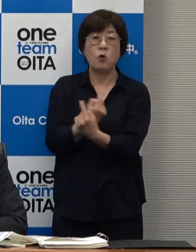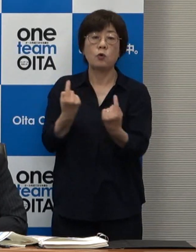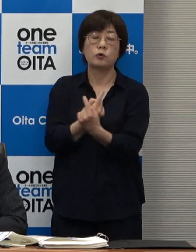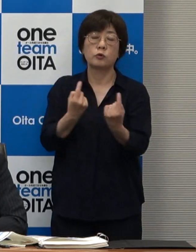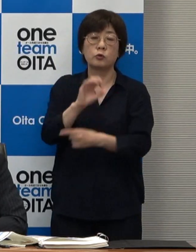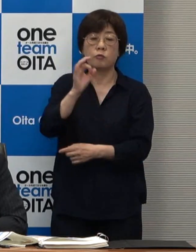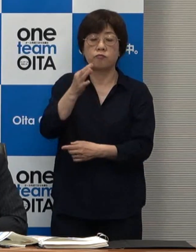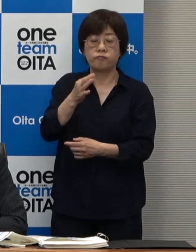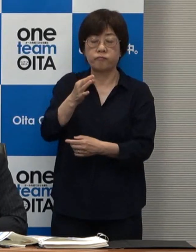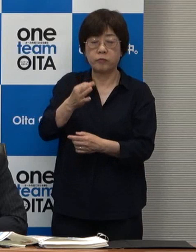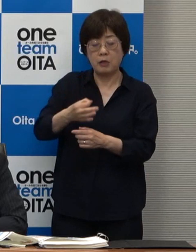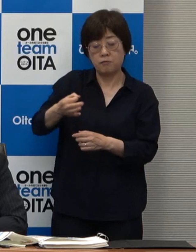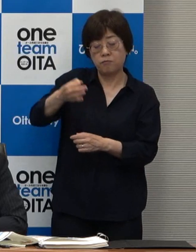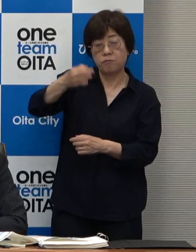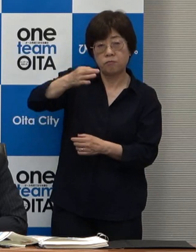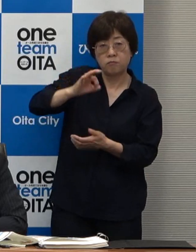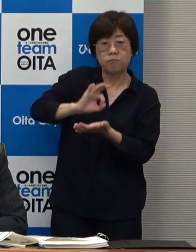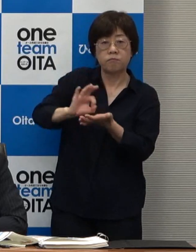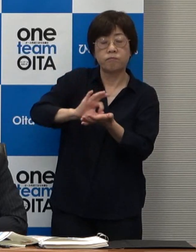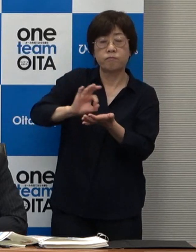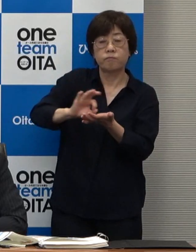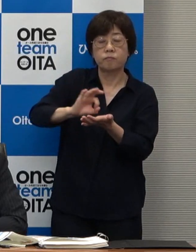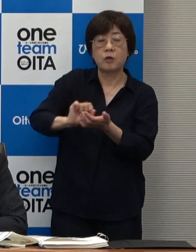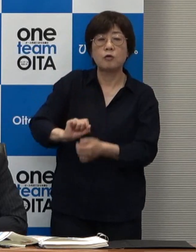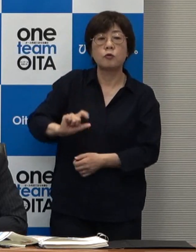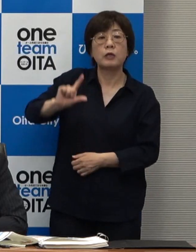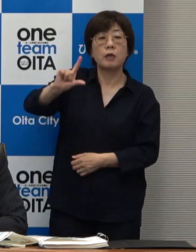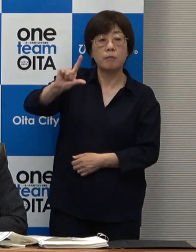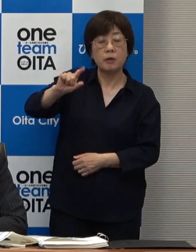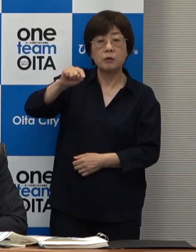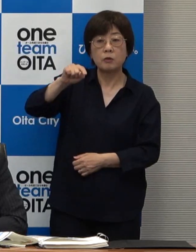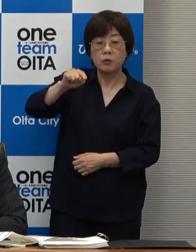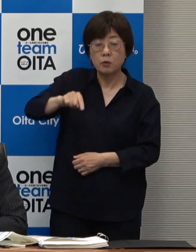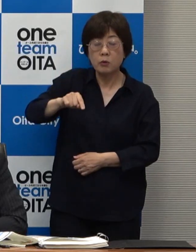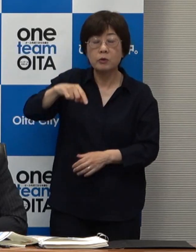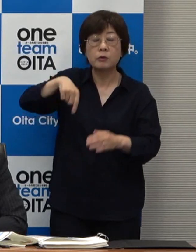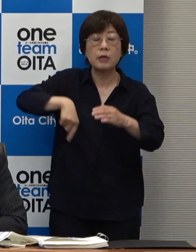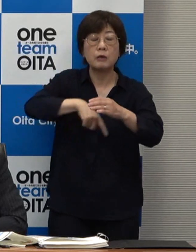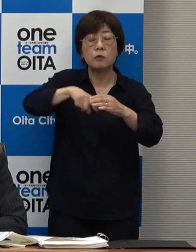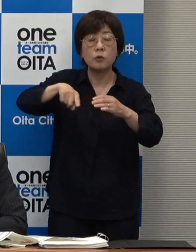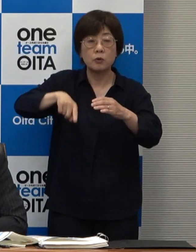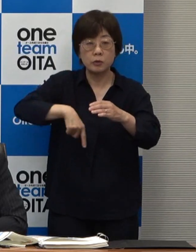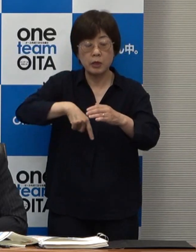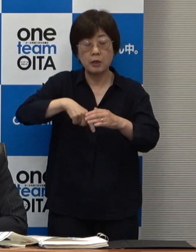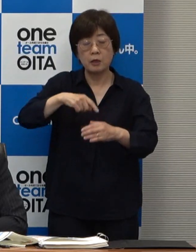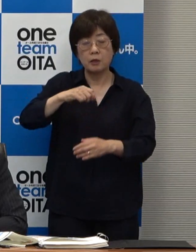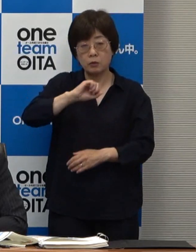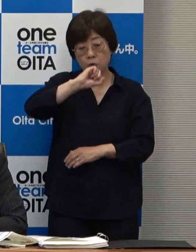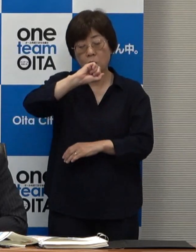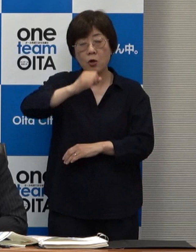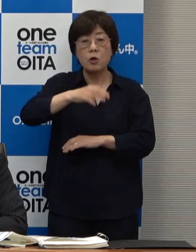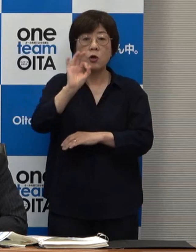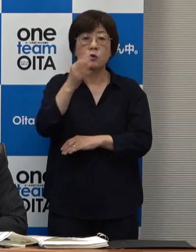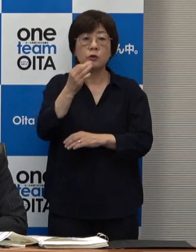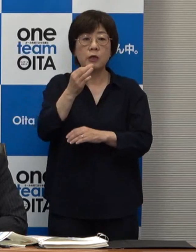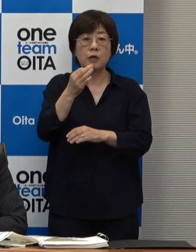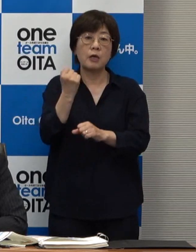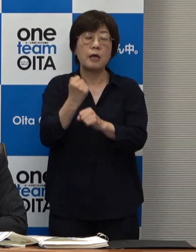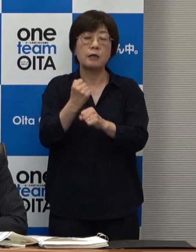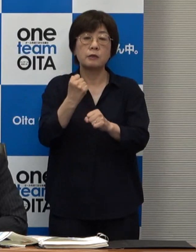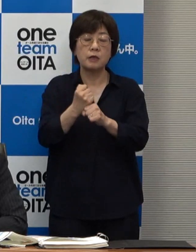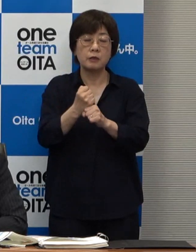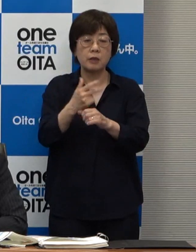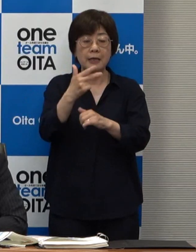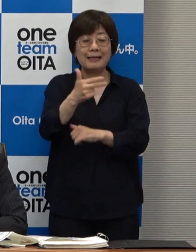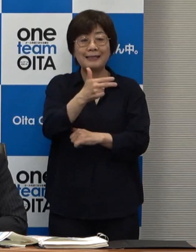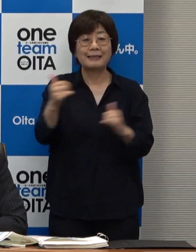況にございます。こんな状況での予算編成となりましたが、本市が市民の皆さんに自信を持っていただ